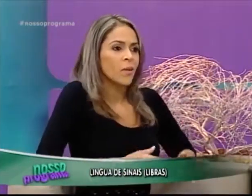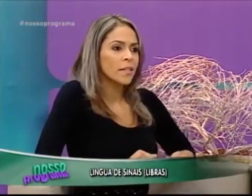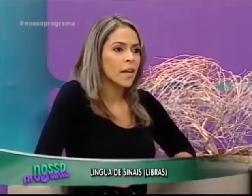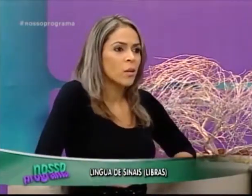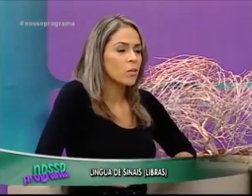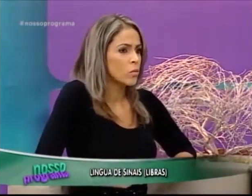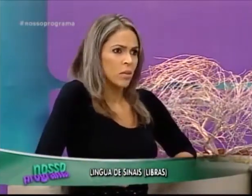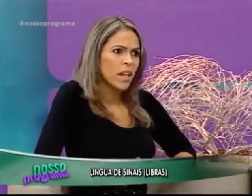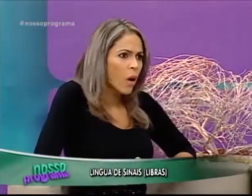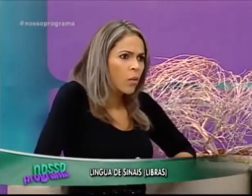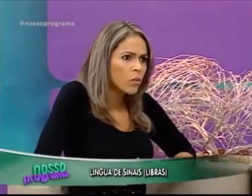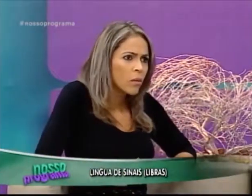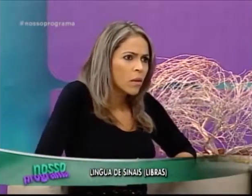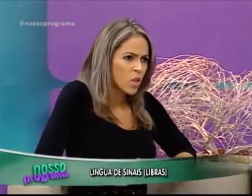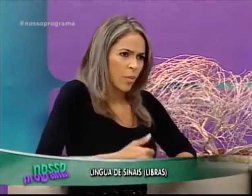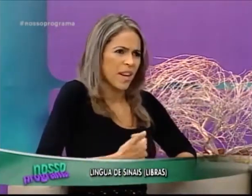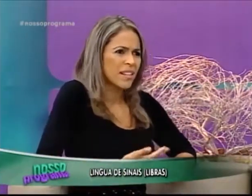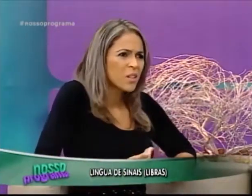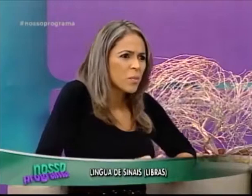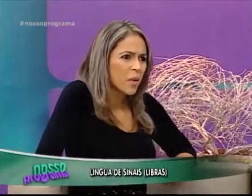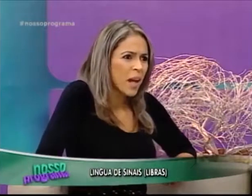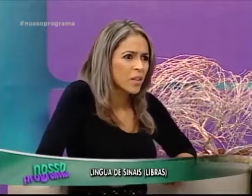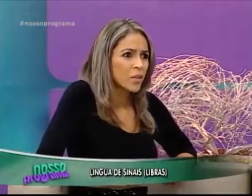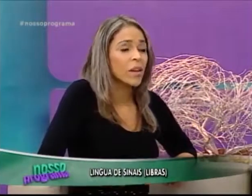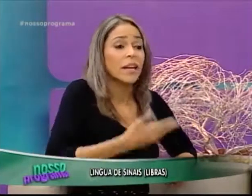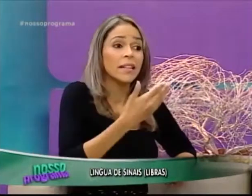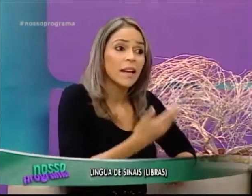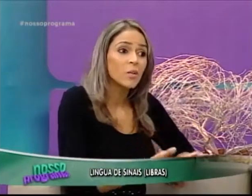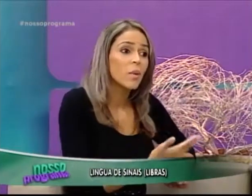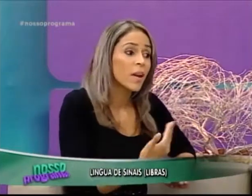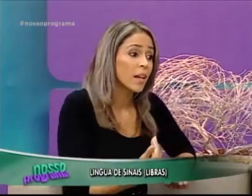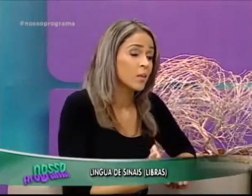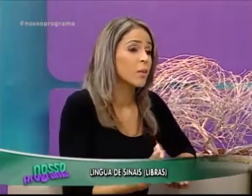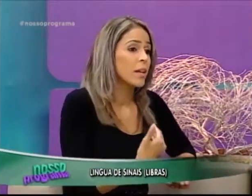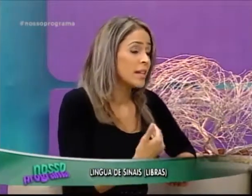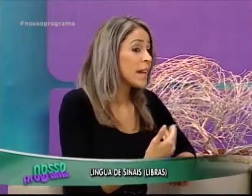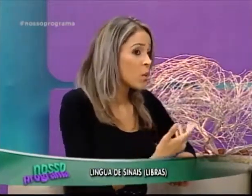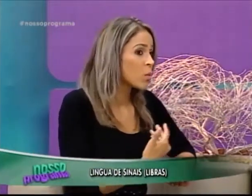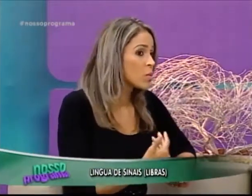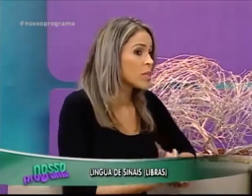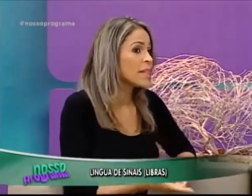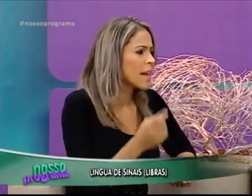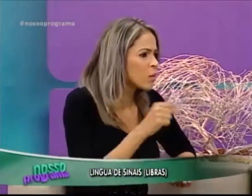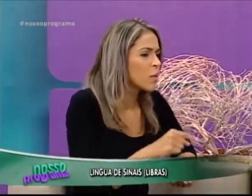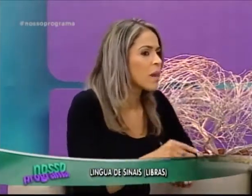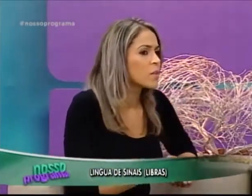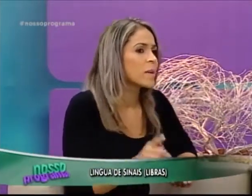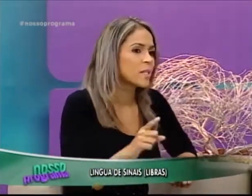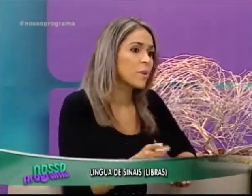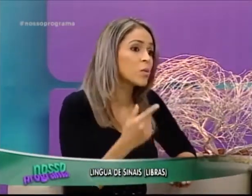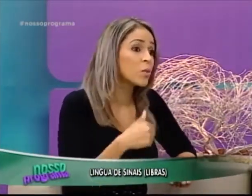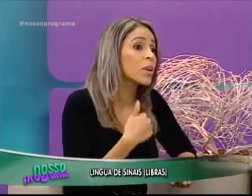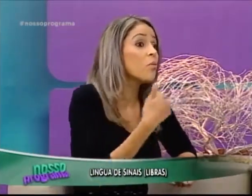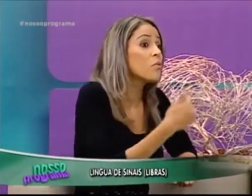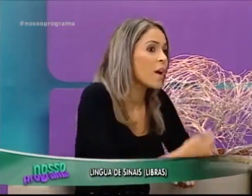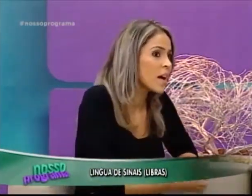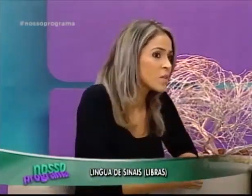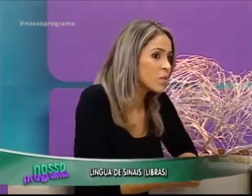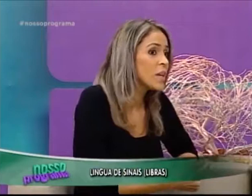ele está incluso. Não. Só porque ele está do meu lado, ele está do meu lado, ele está incluso, se ele está do meu lado participando do que eu faço e